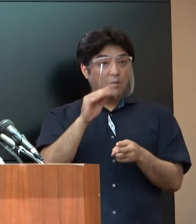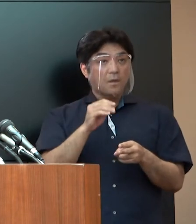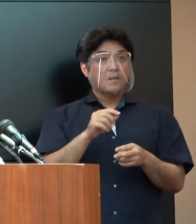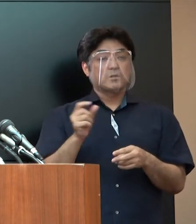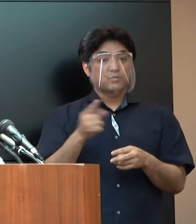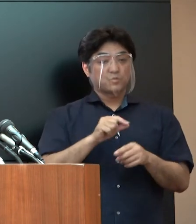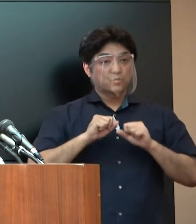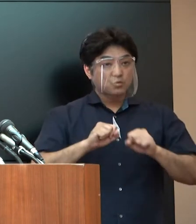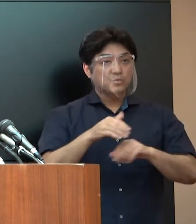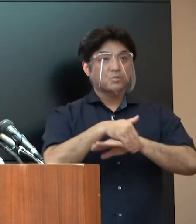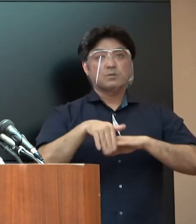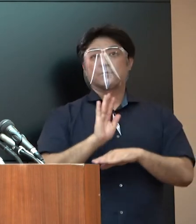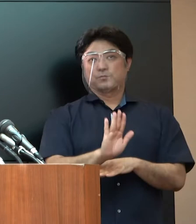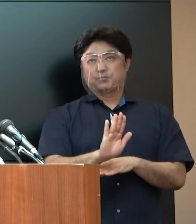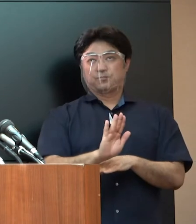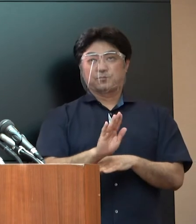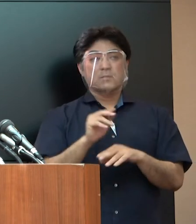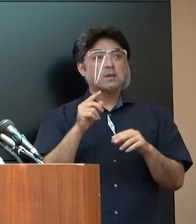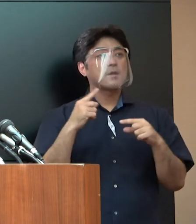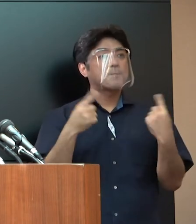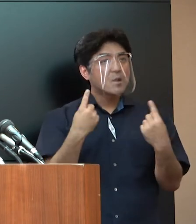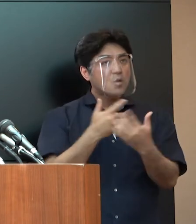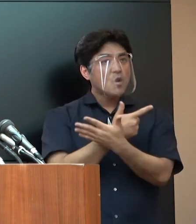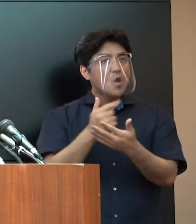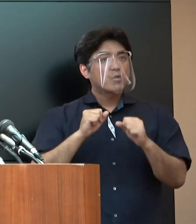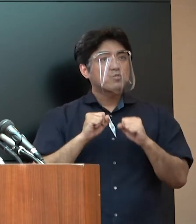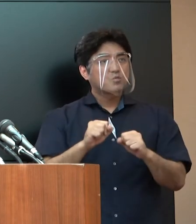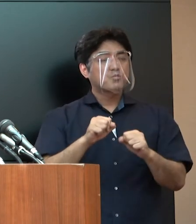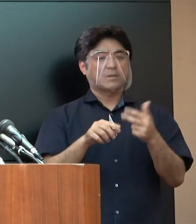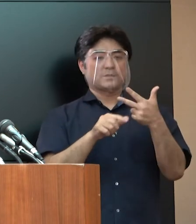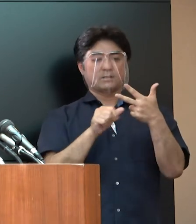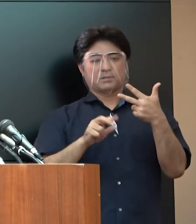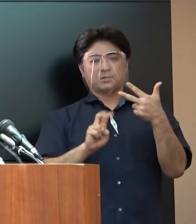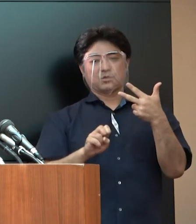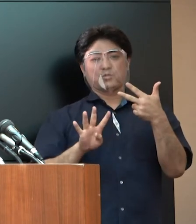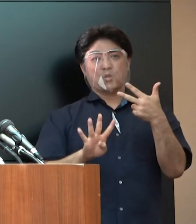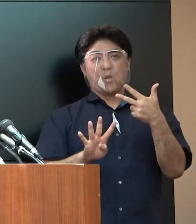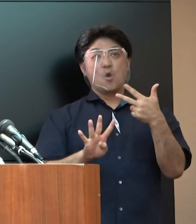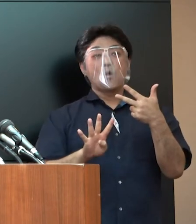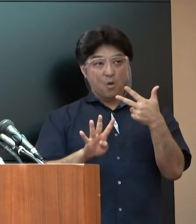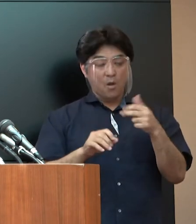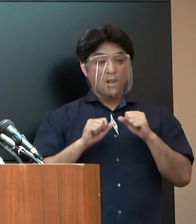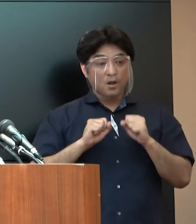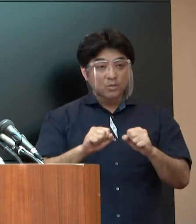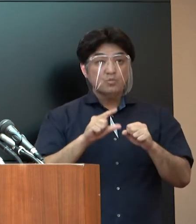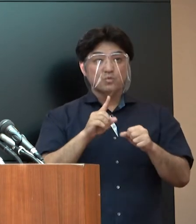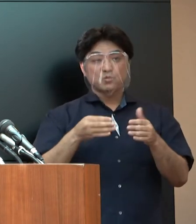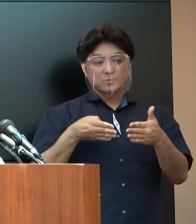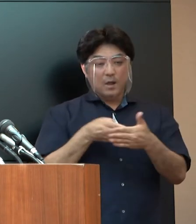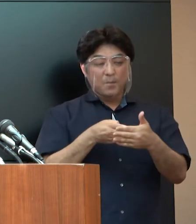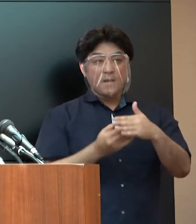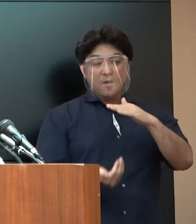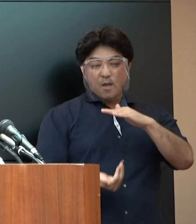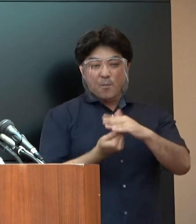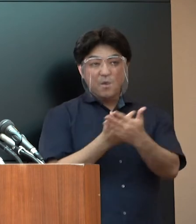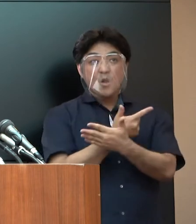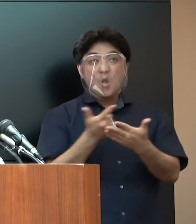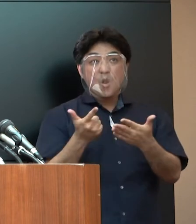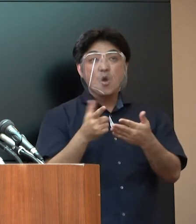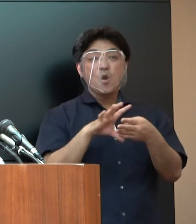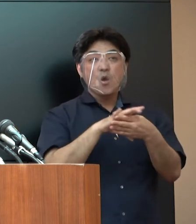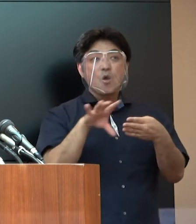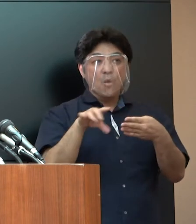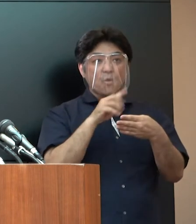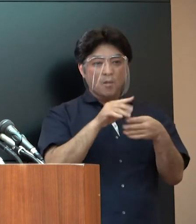ります。イベントの開催については7月24日に開催規模要件の緩和時期の延期を決定したところ